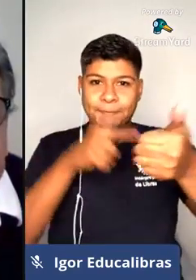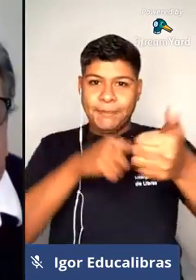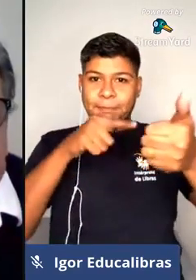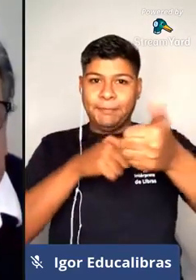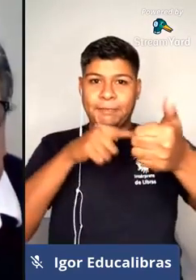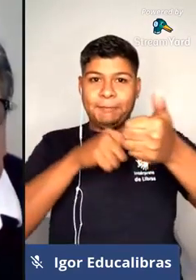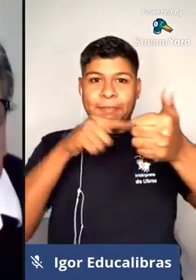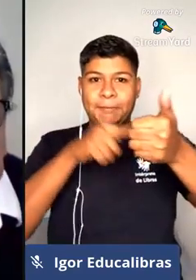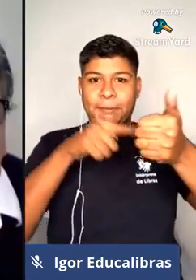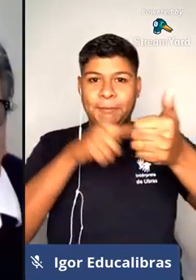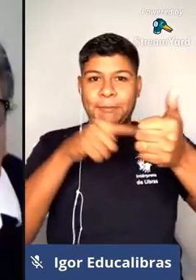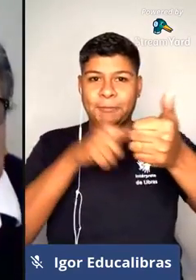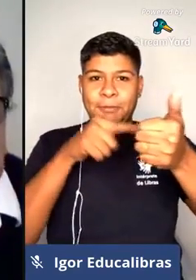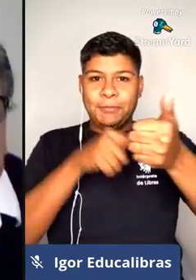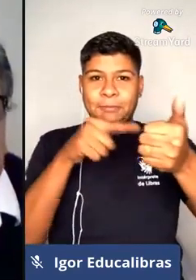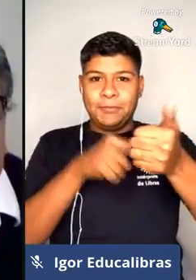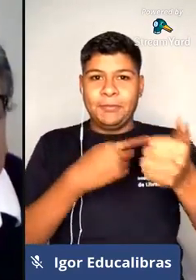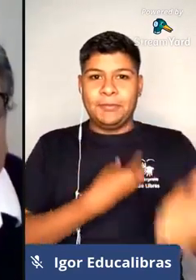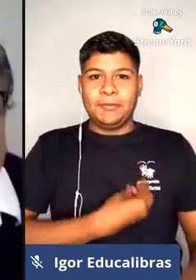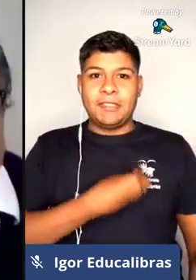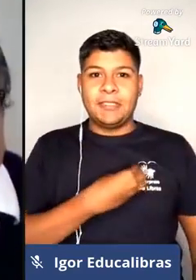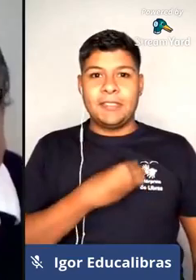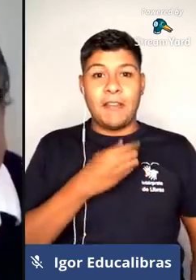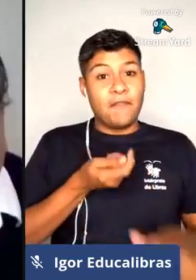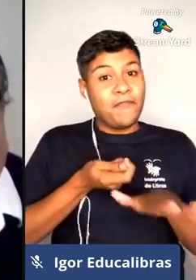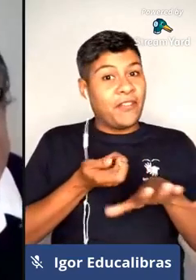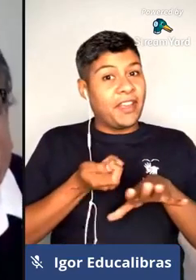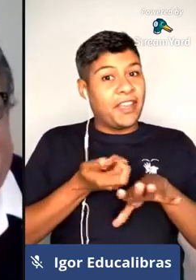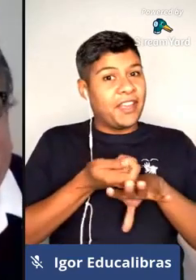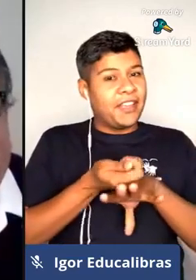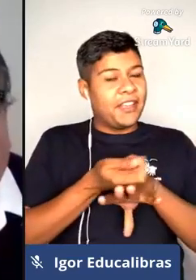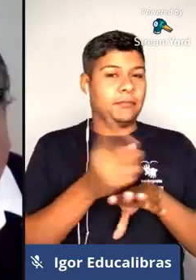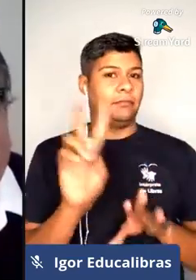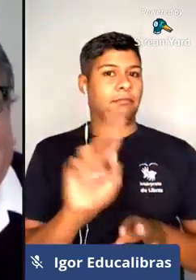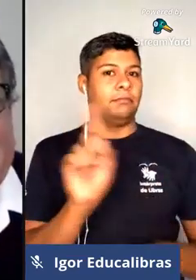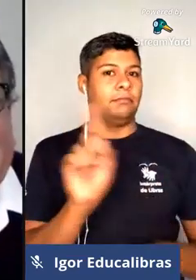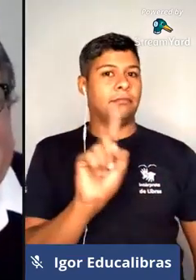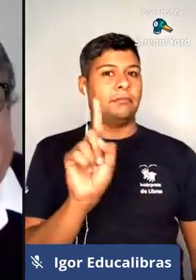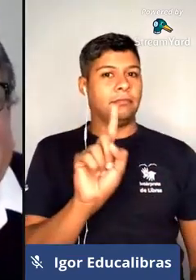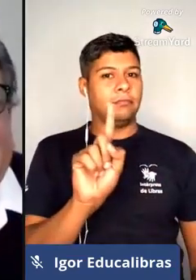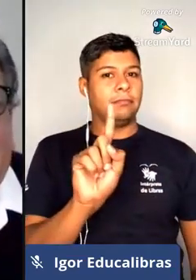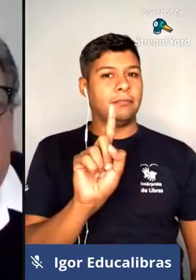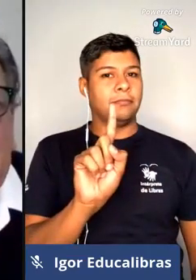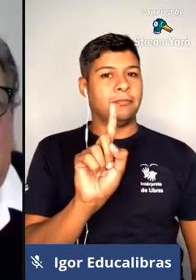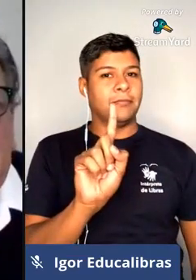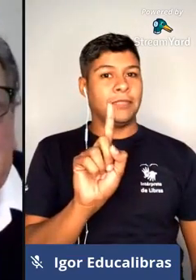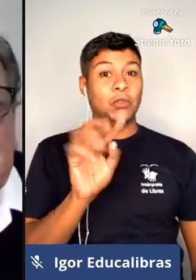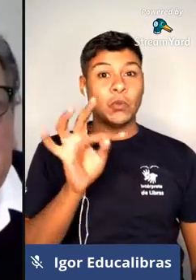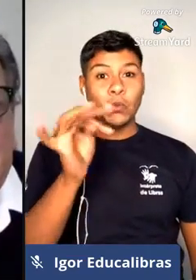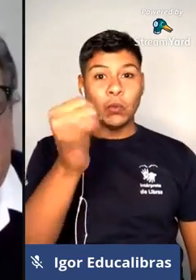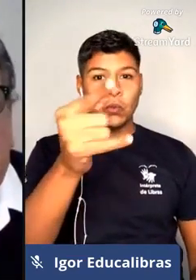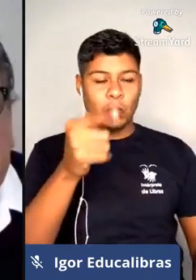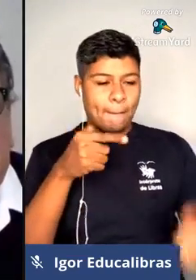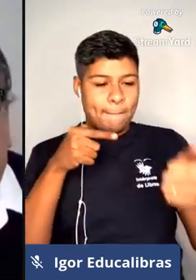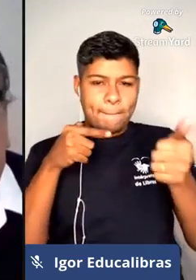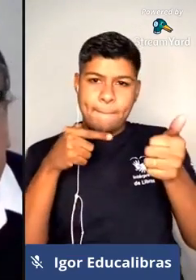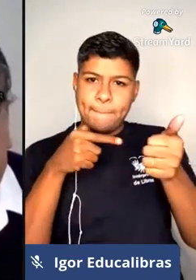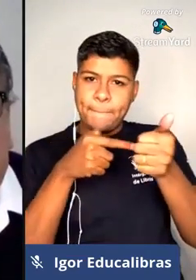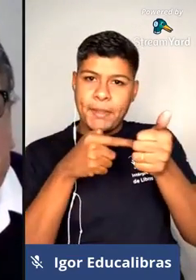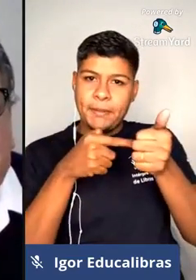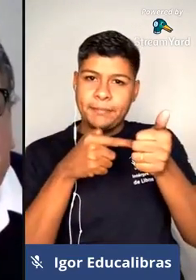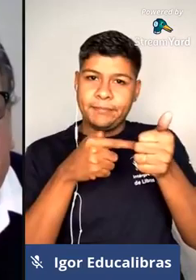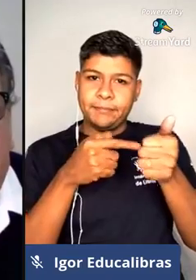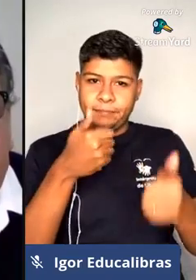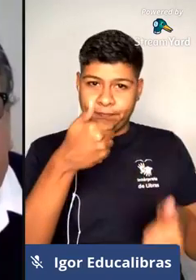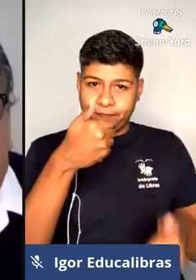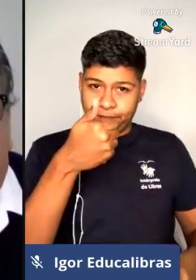fake, né? Tem que ser real, né? Não pode ser fake. Então, peço para todo mundo ir lá e clicar e nos seguir. Deixa eu te